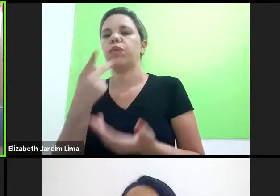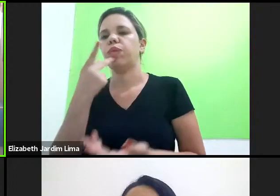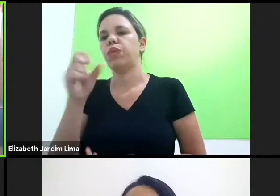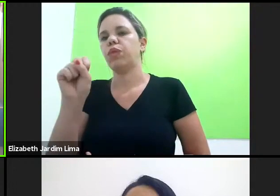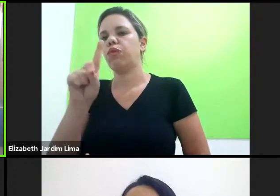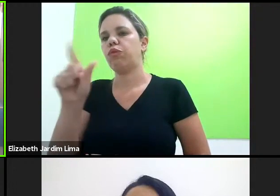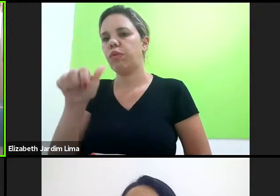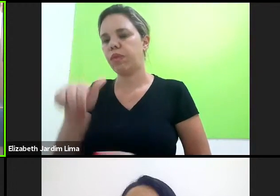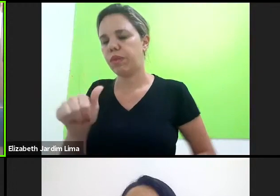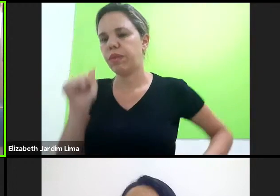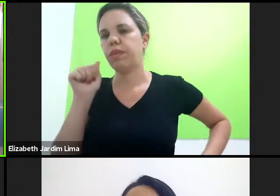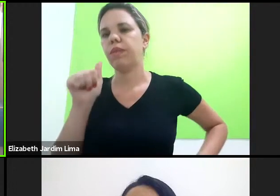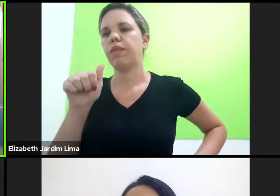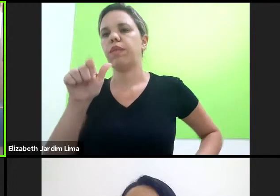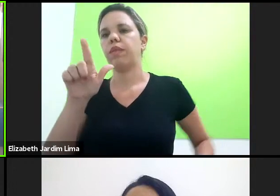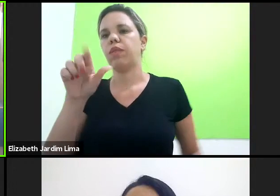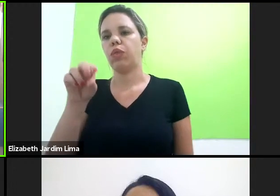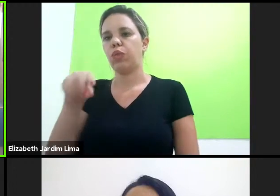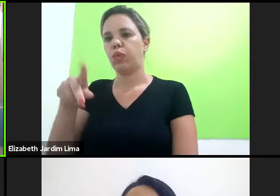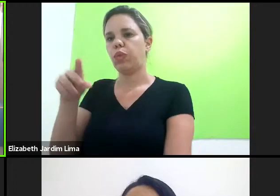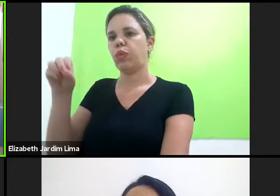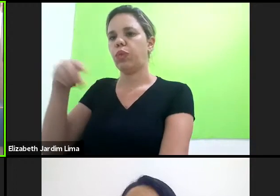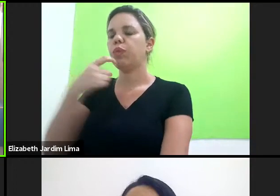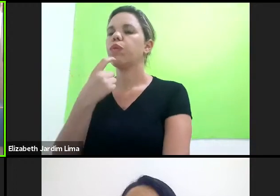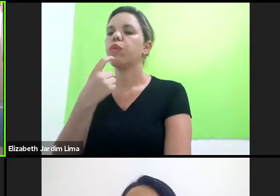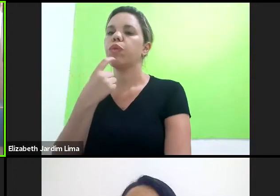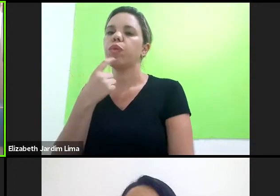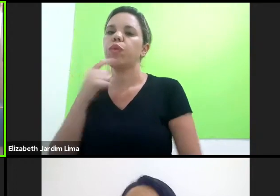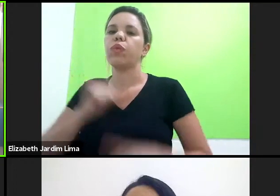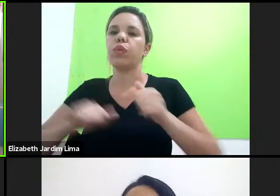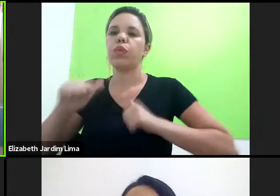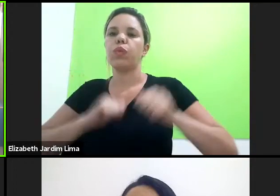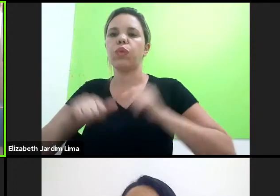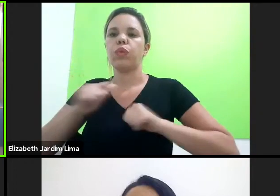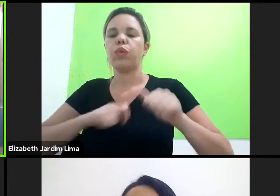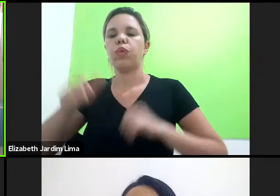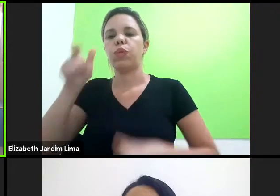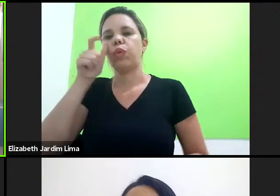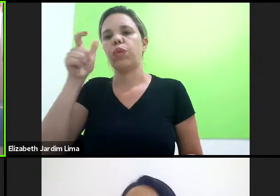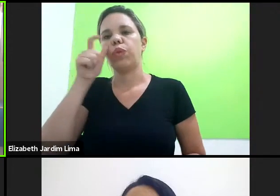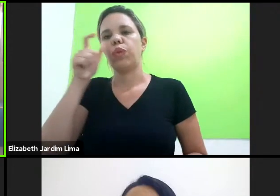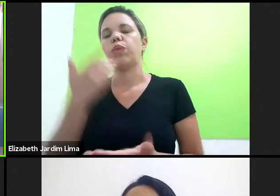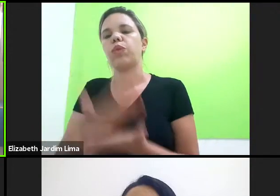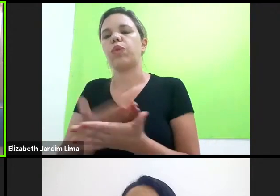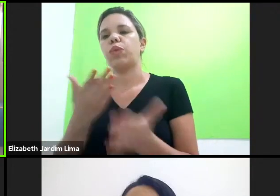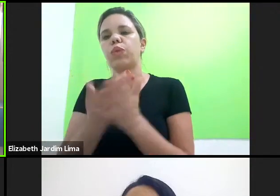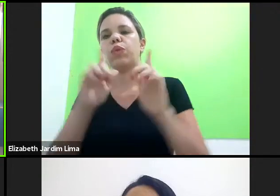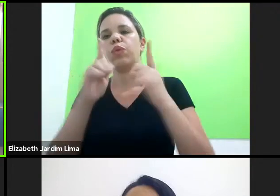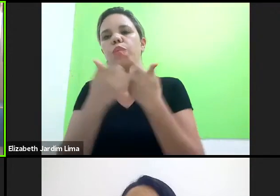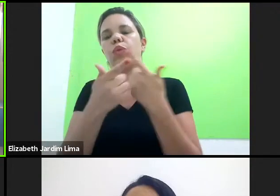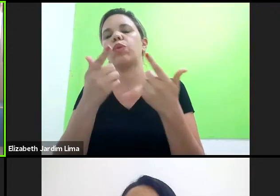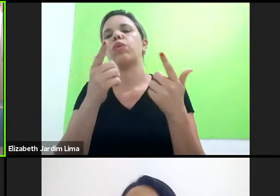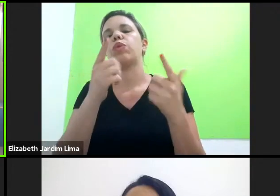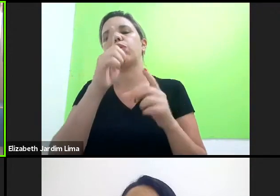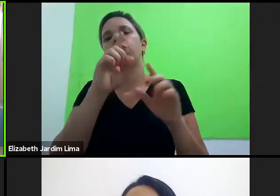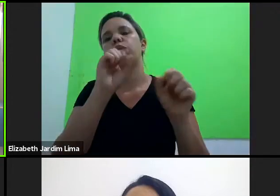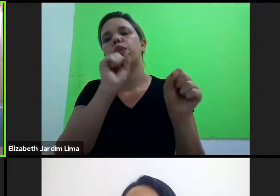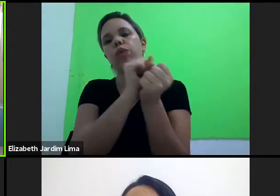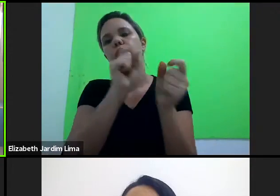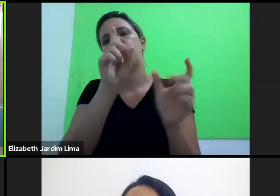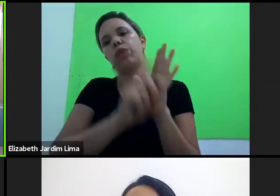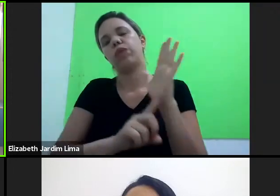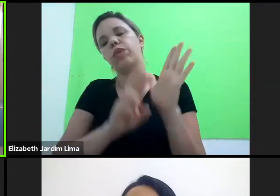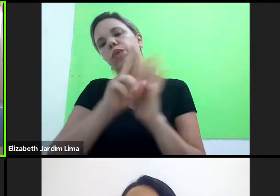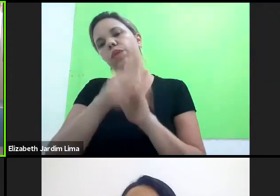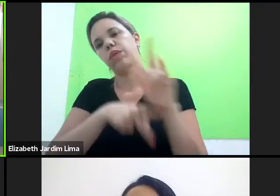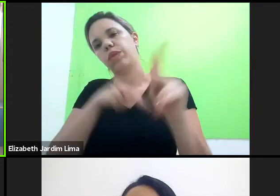maravilha, Leopoldo aqui de Campinas, ansioso por ouvir a Versilene, estuda quilombos também, e direito, enfim, vários